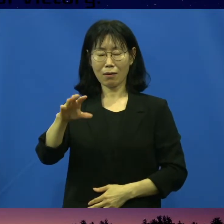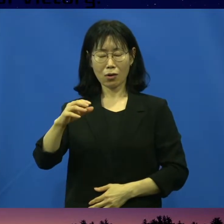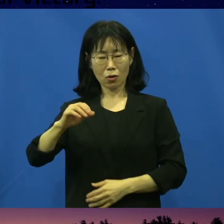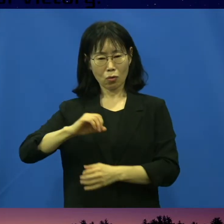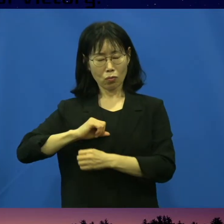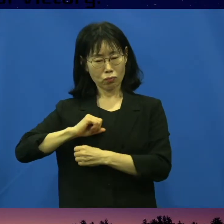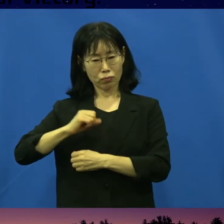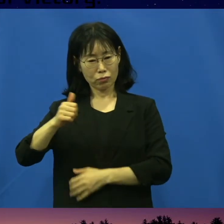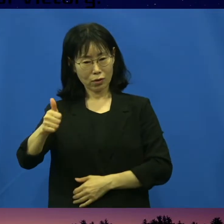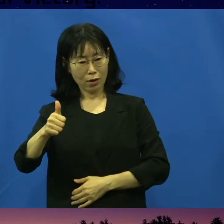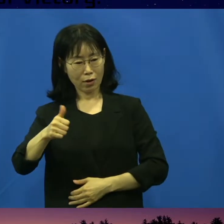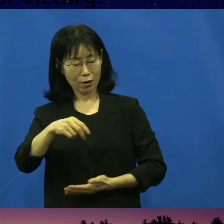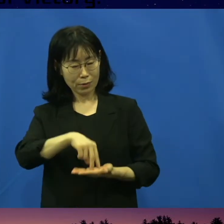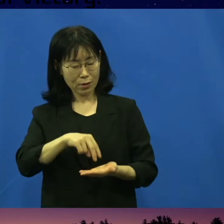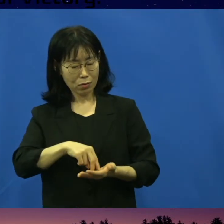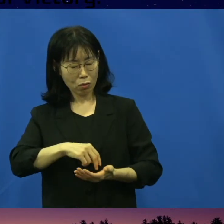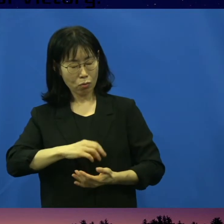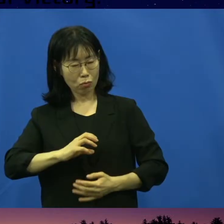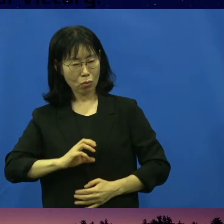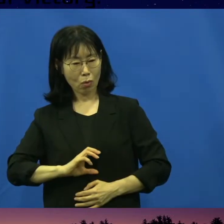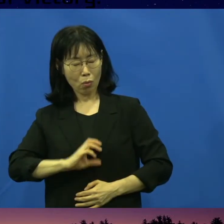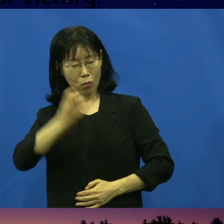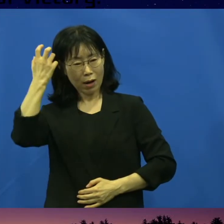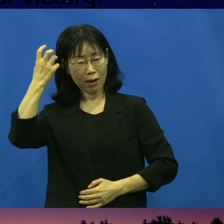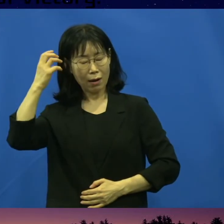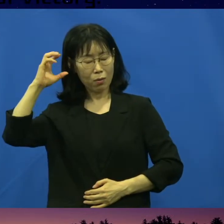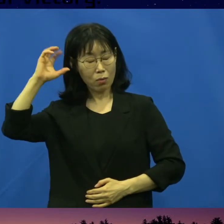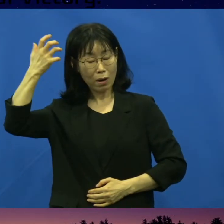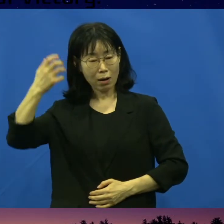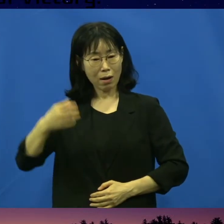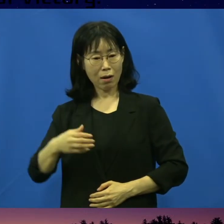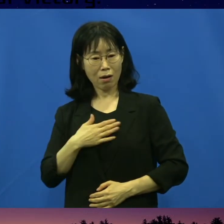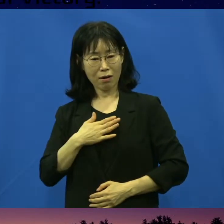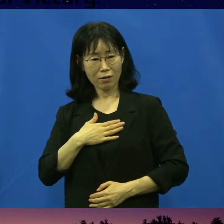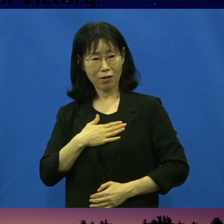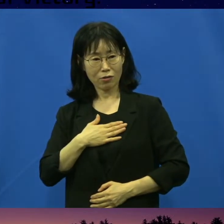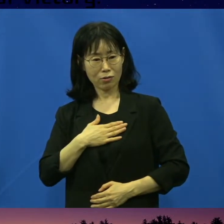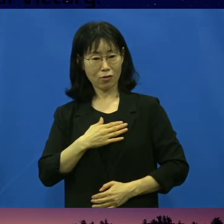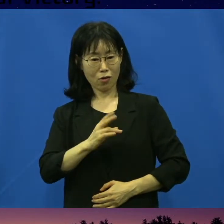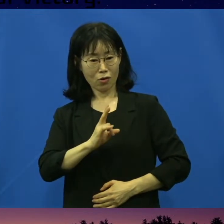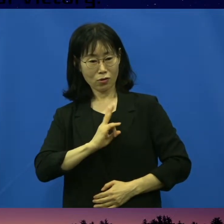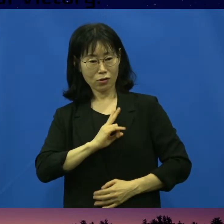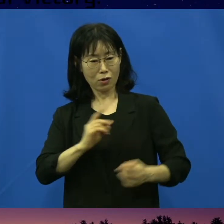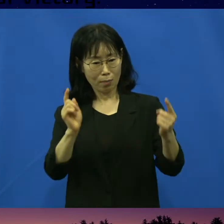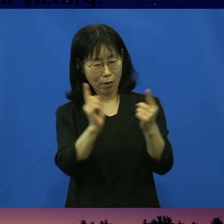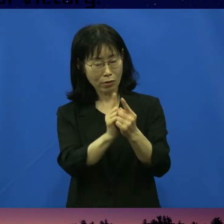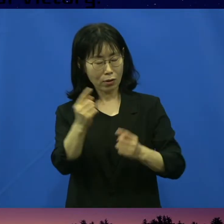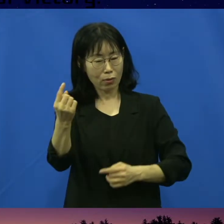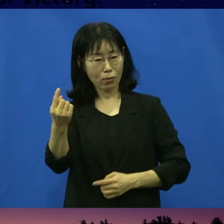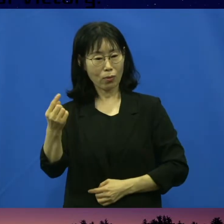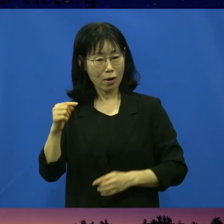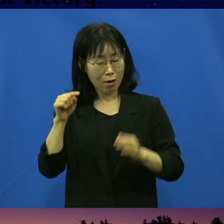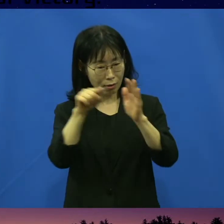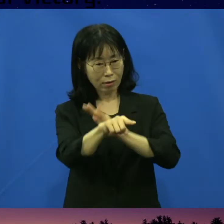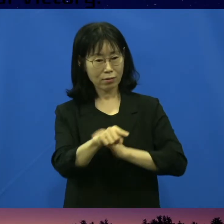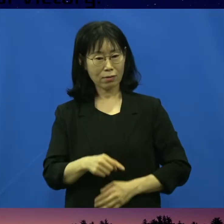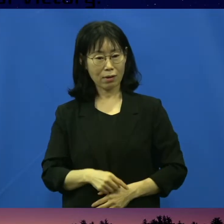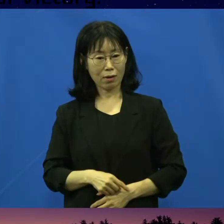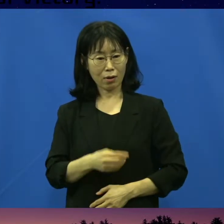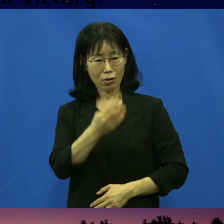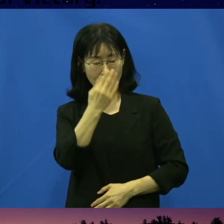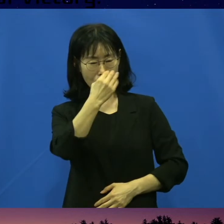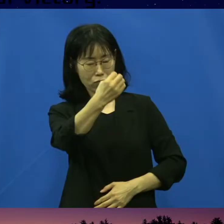아니 선지자를 만나러 왔는데 나오지도 않고 종을 내보내서 메시지만 전한 거죠.